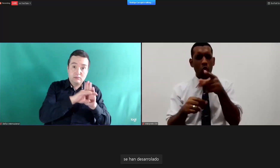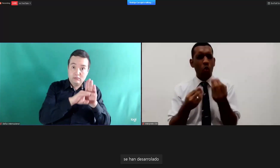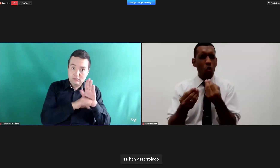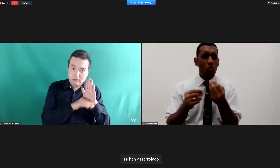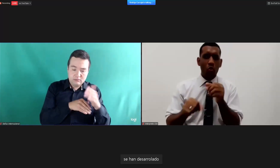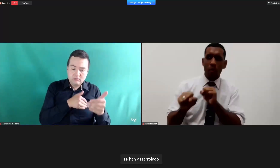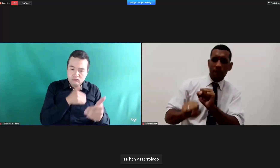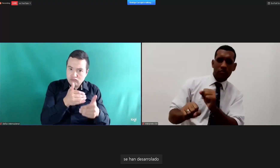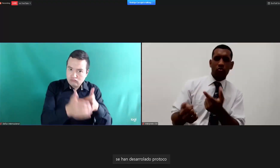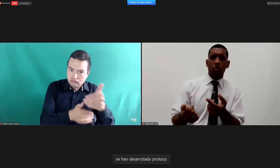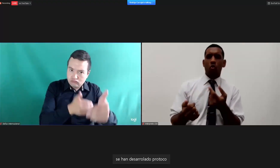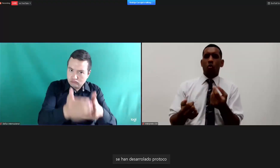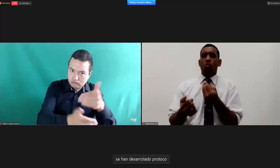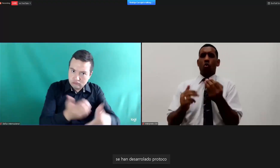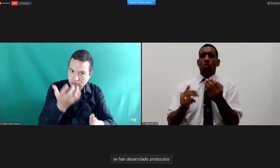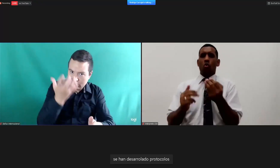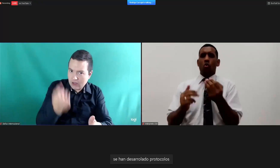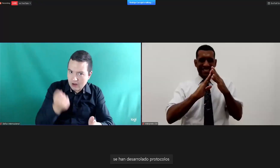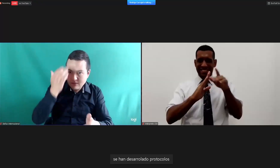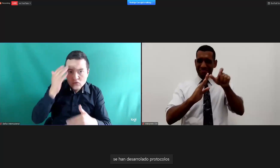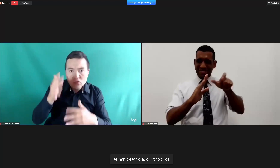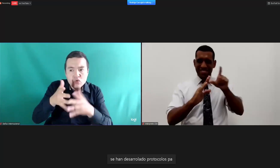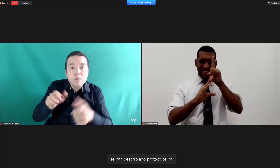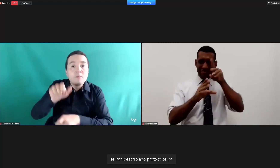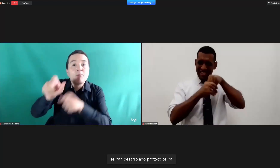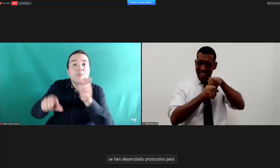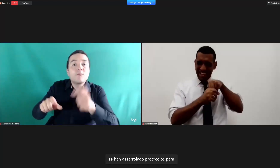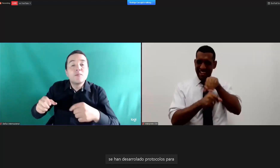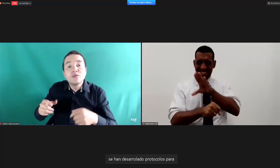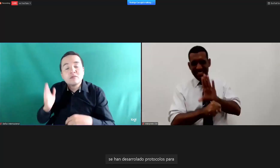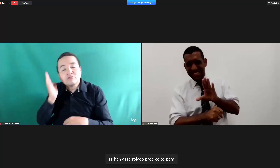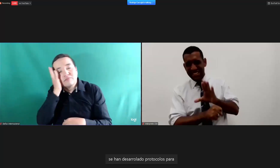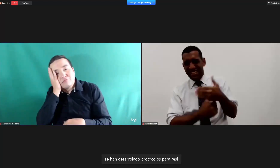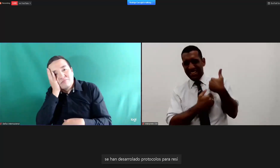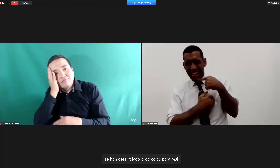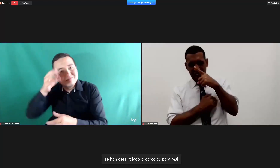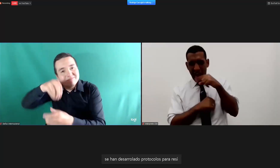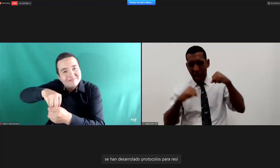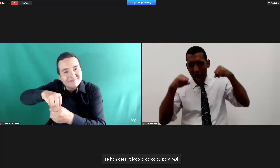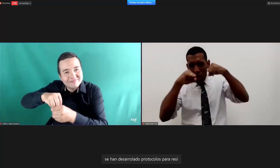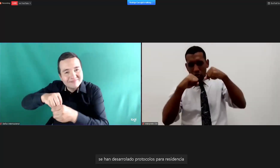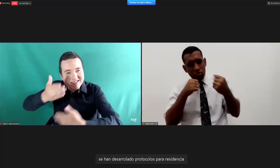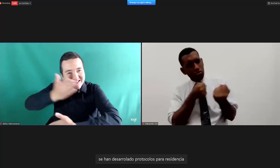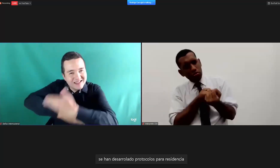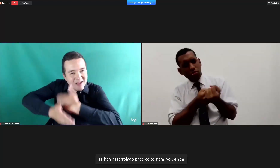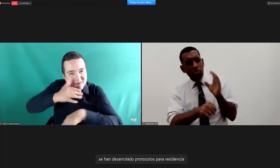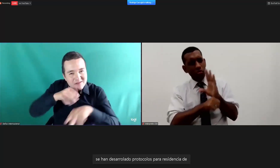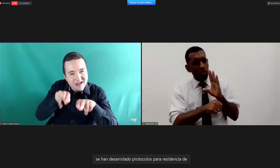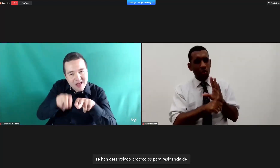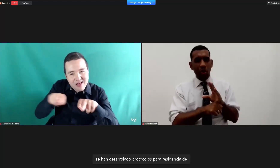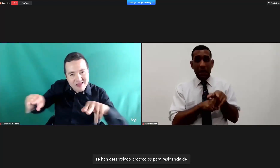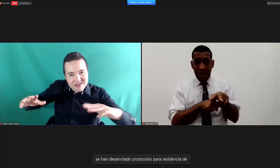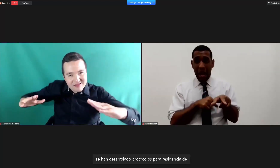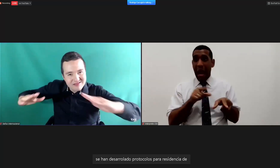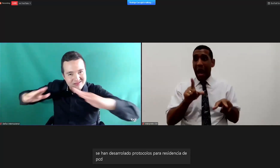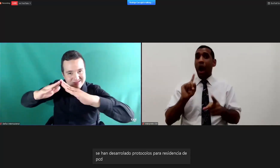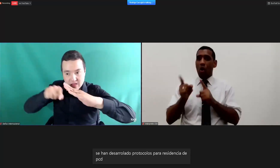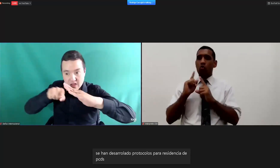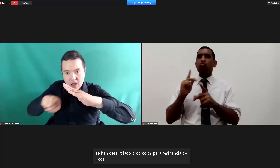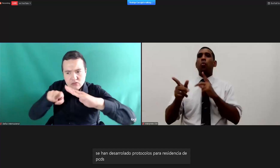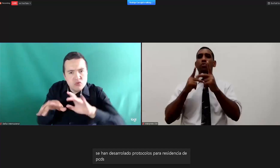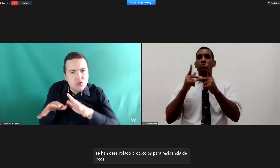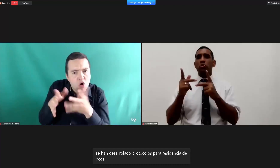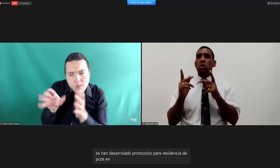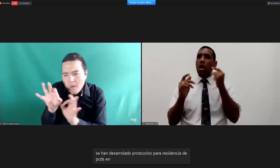atención de residencias para las personas con discapacidad, especialmente para los adultos. Muchas de estas iniciativas han sido desarrolladas por el